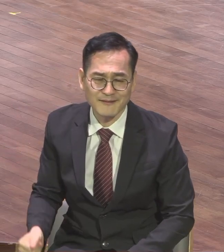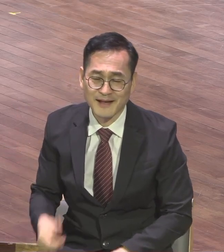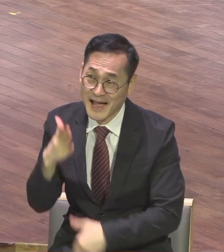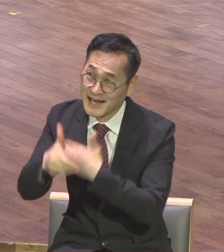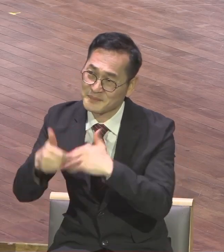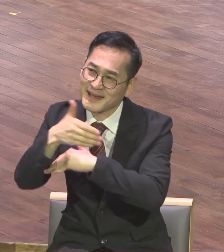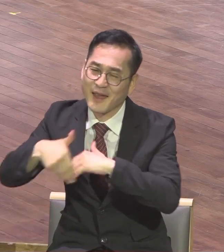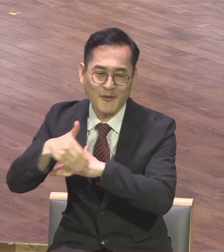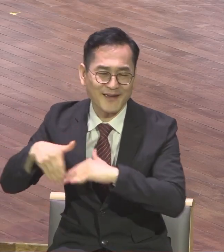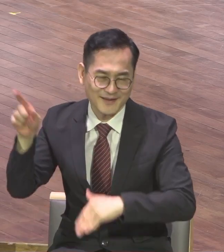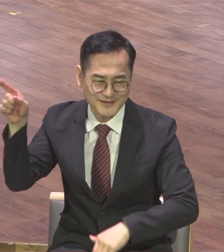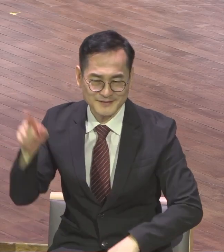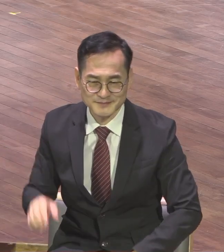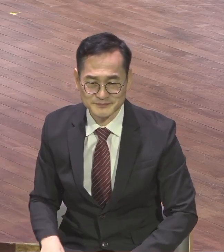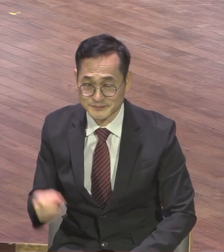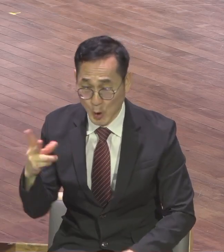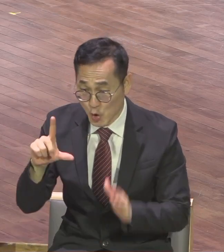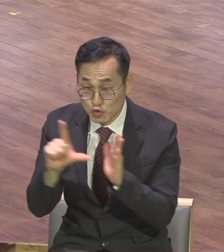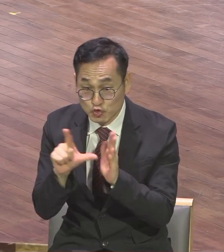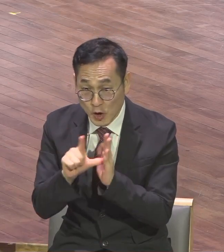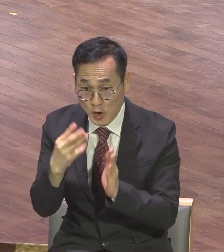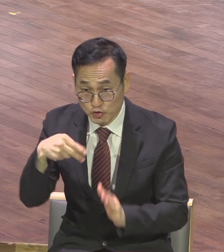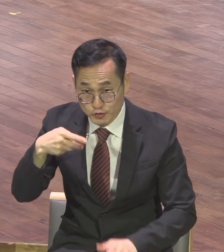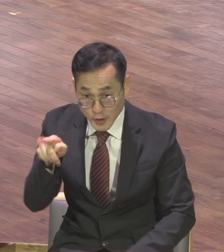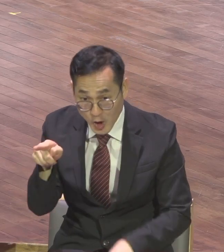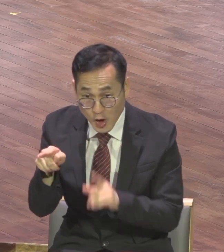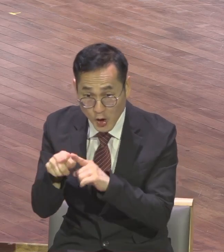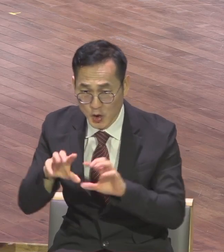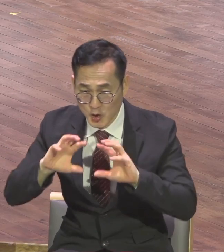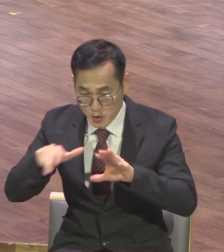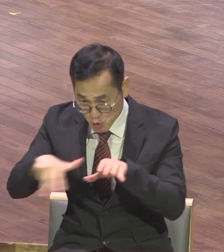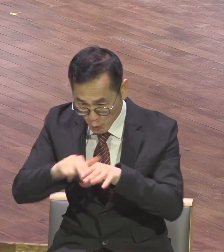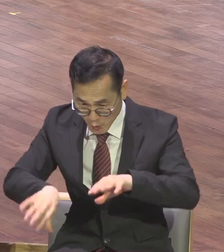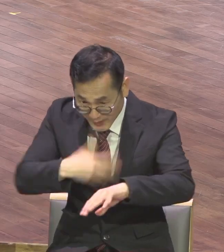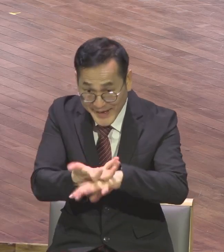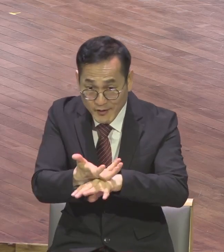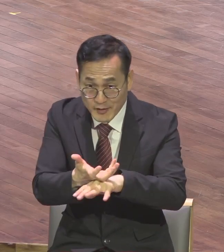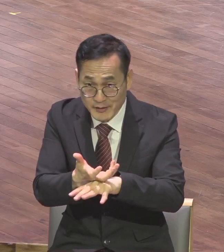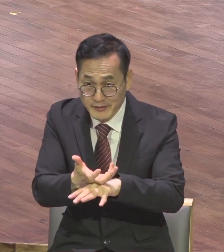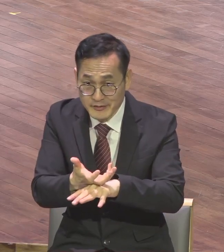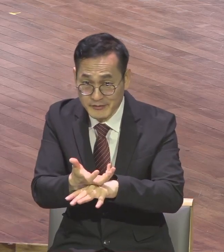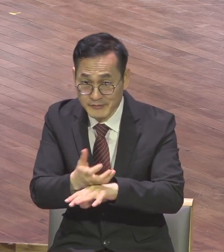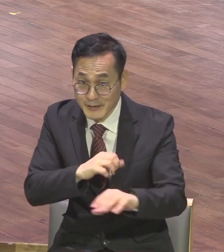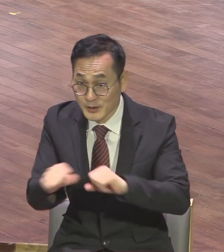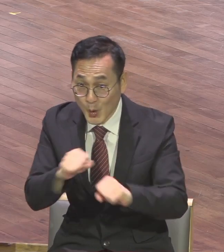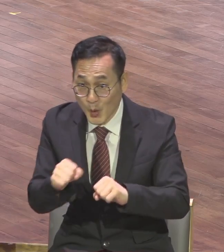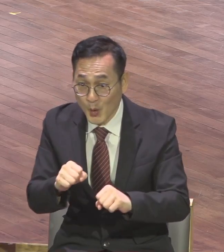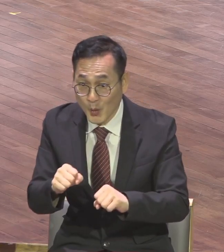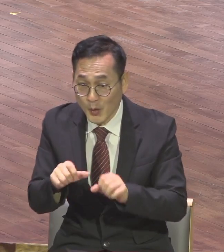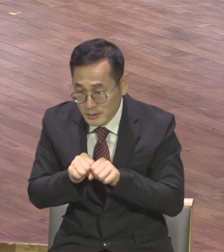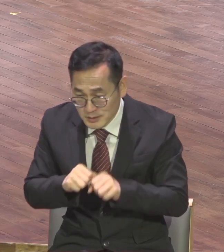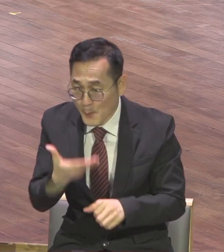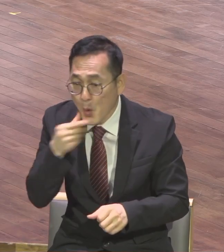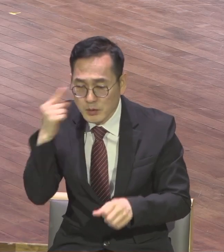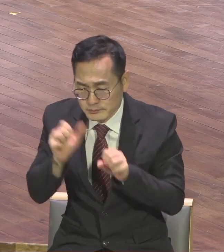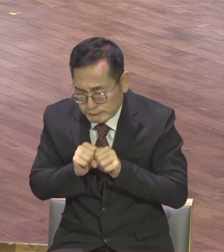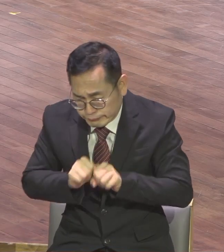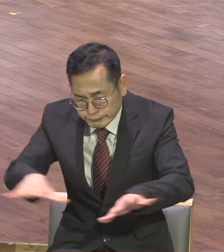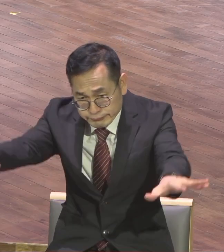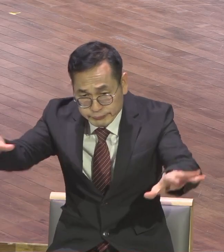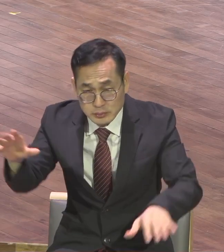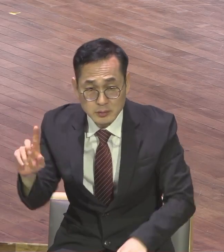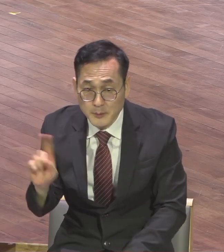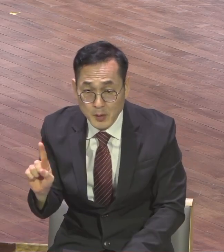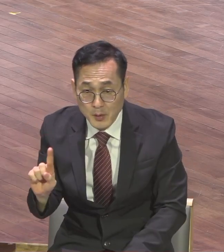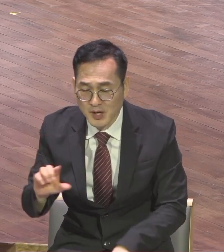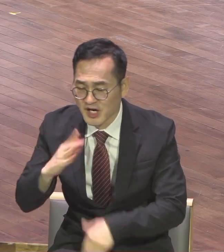아니에요. 이 마틴 루터가 종교 개혁을 급속도로 그렇게 확산시켜 그래 나갈 수 있었던 배경이 뭐냐?